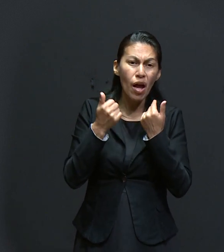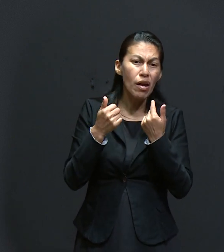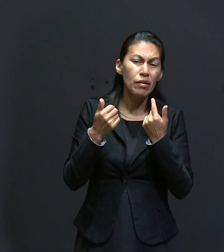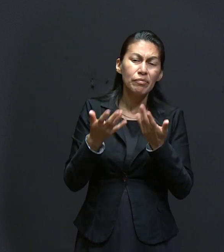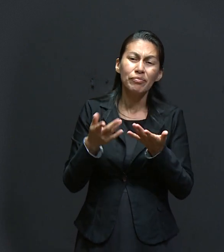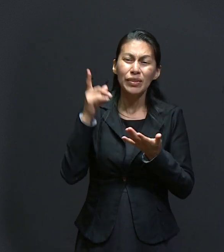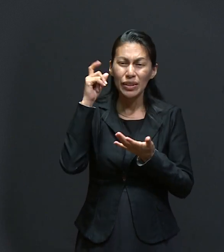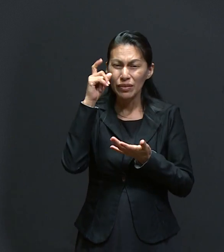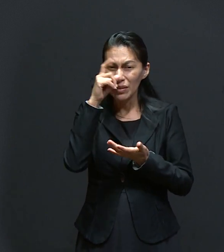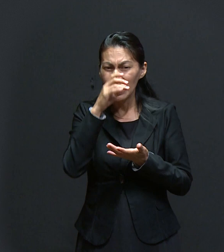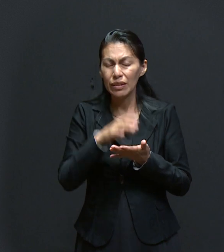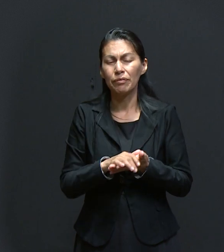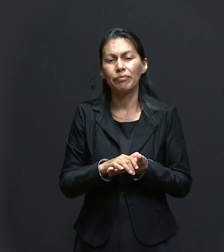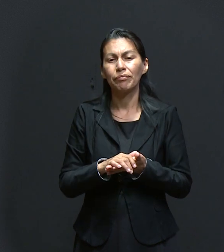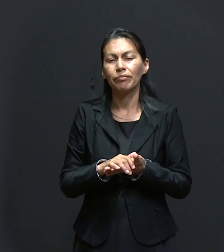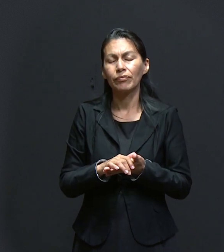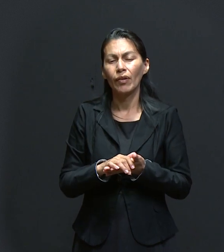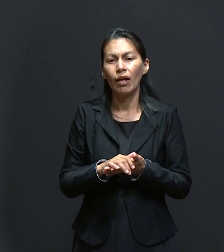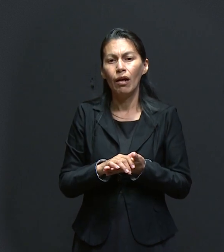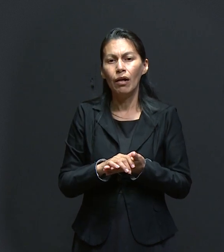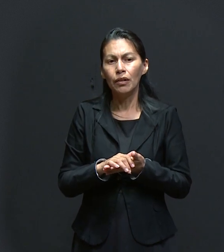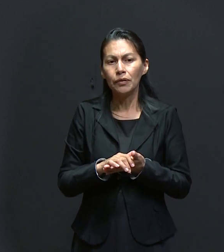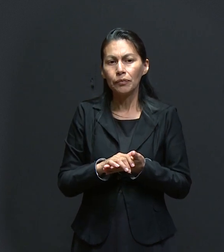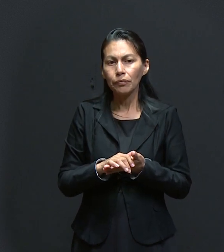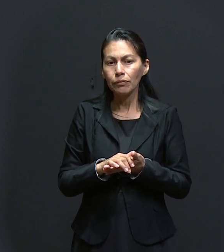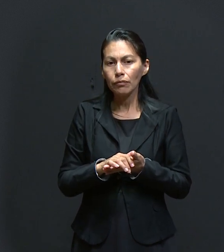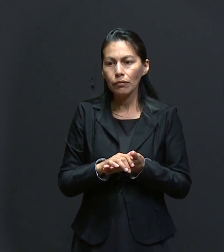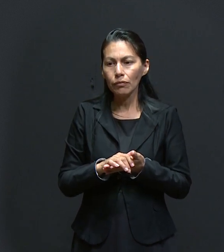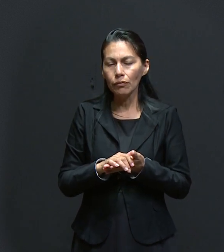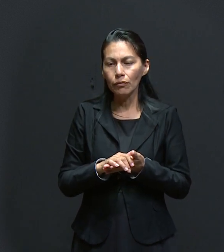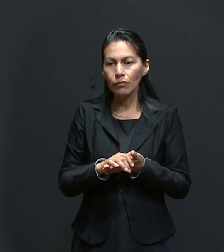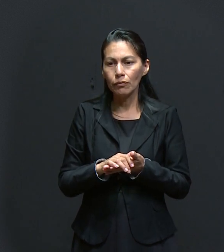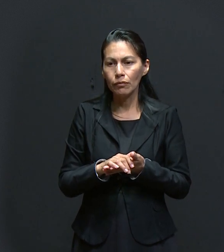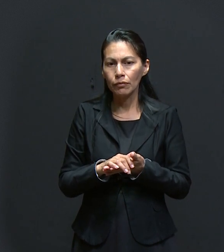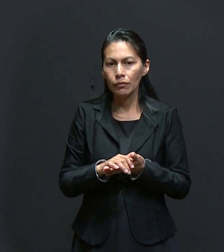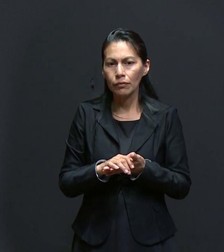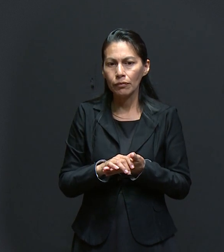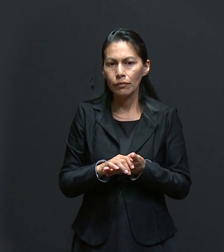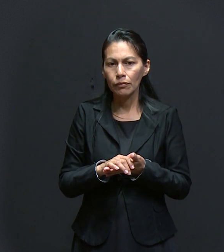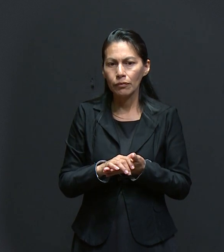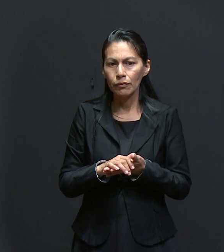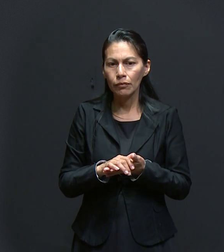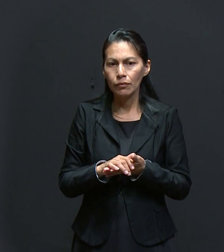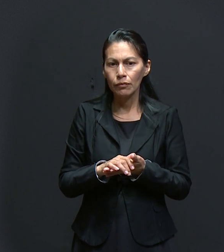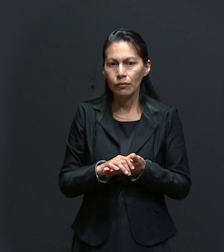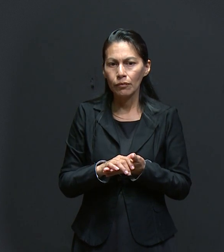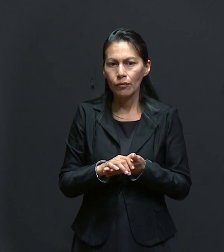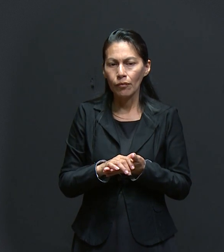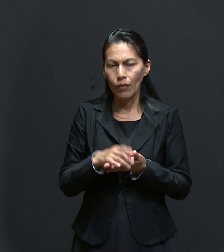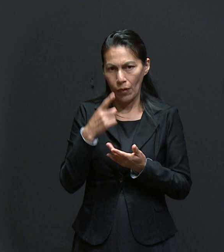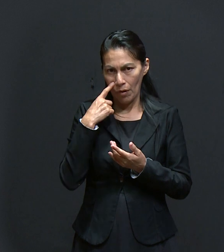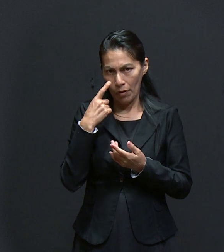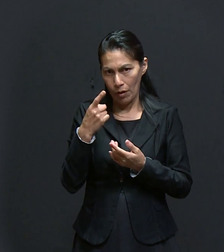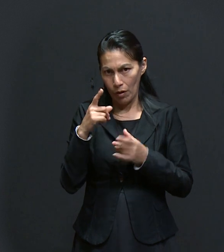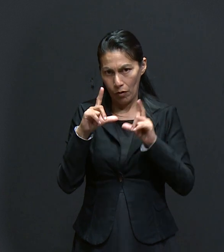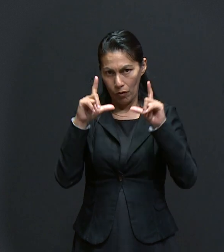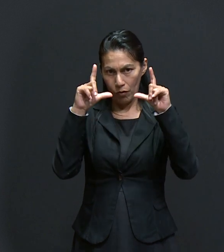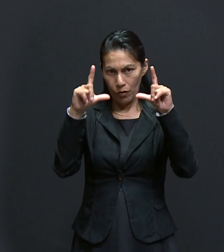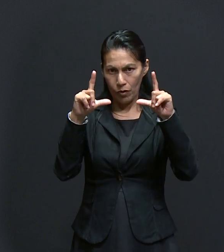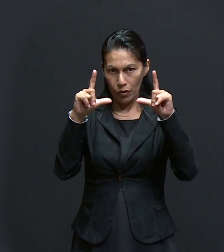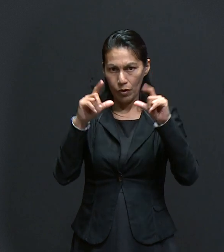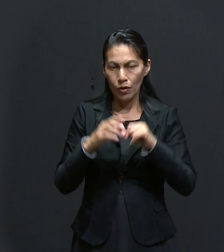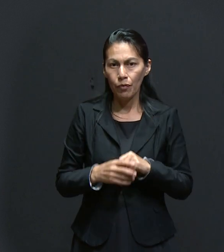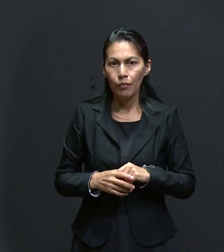ya están comprando y no hay y así podemos ser fotos en una de las fotos